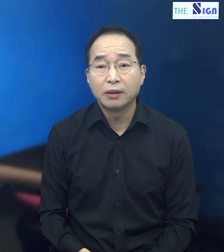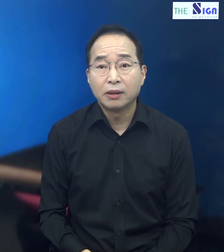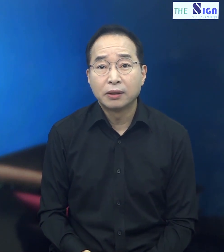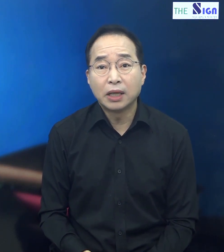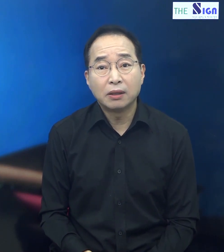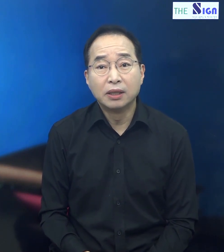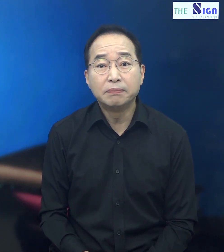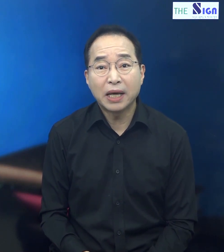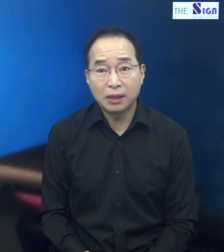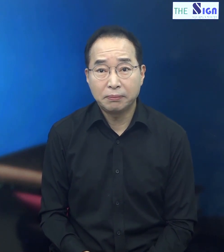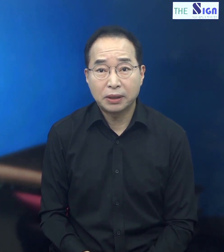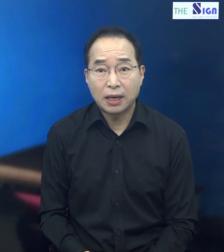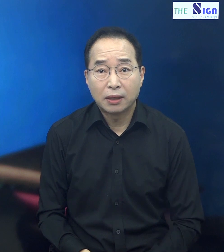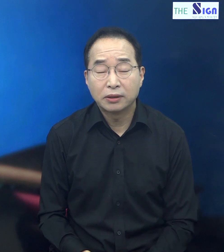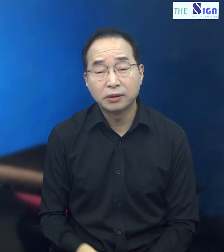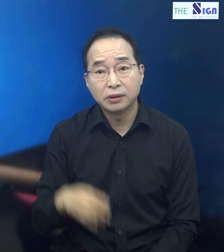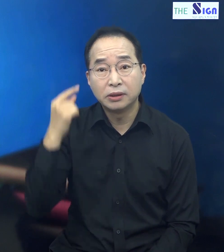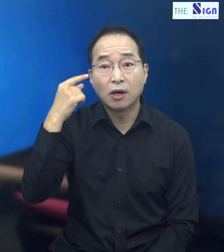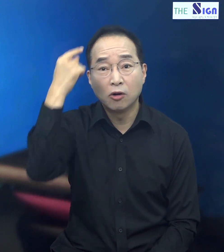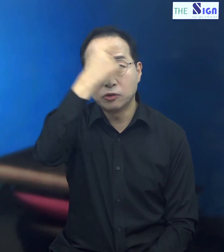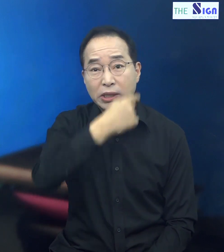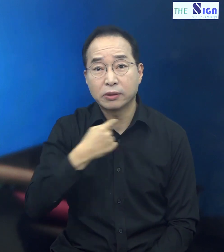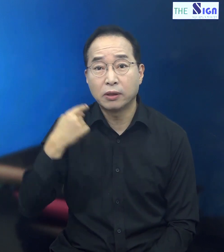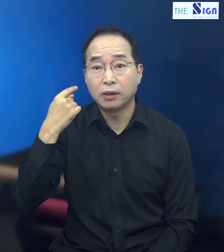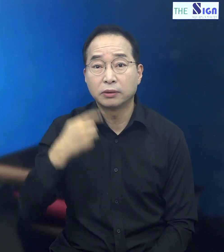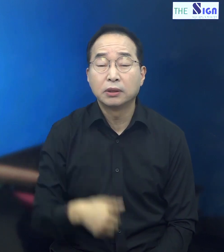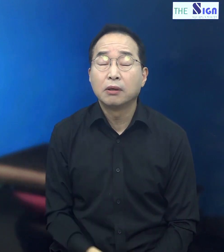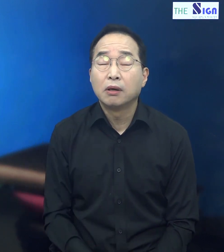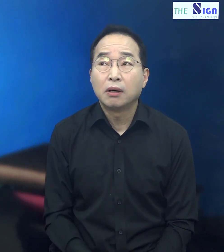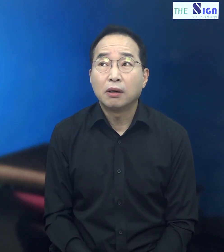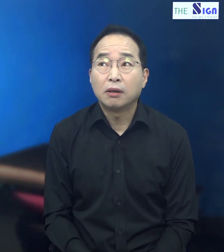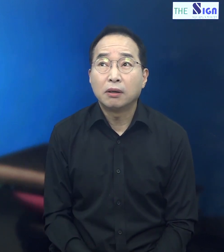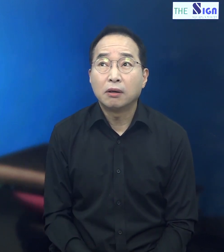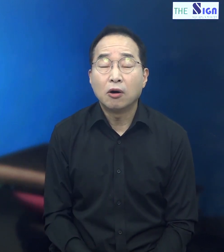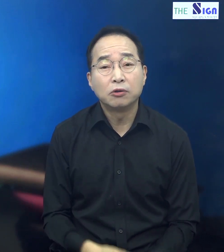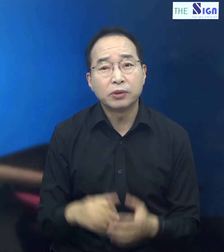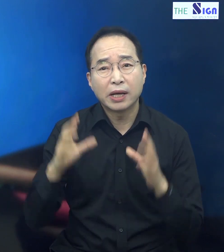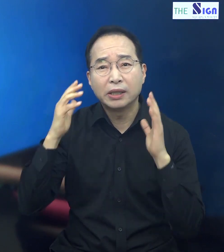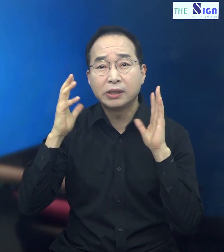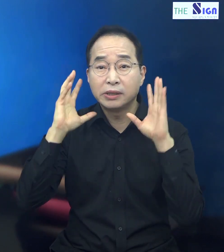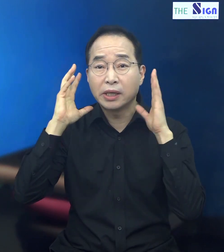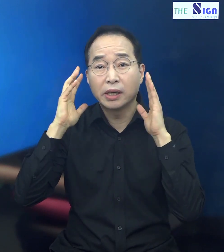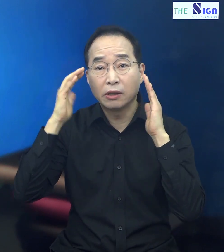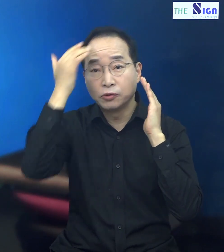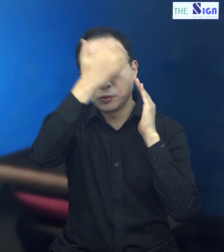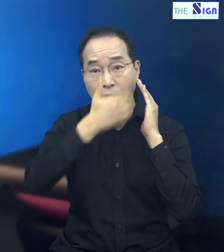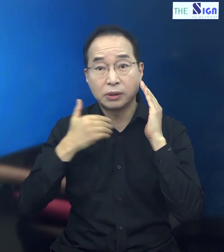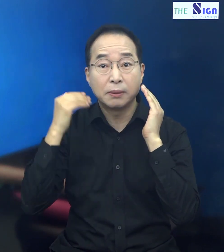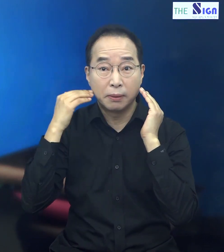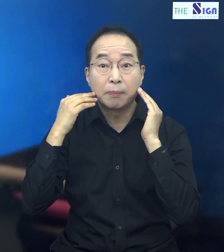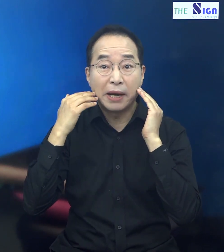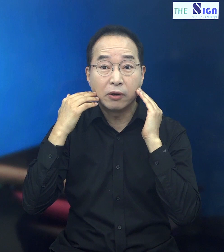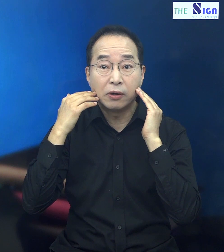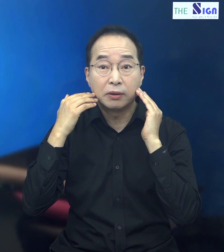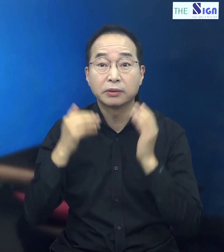그 다음 음란입니다. 이제 얼굴에서 얼굴을 하나의 신체 구조로 봐요.